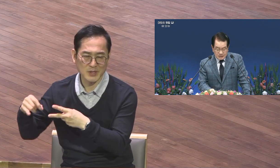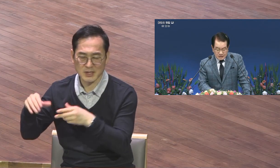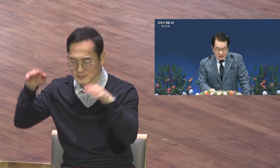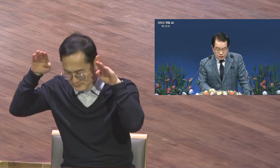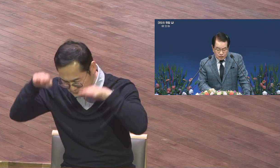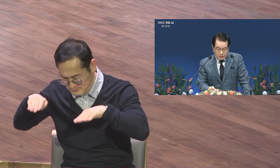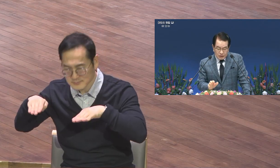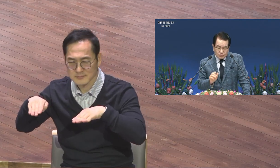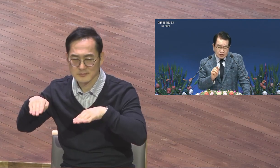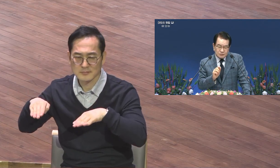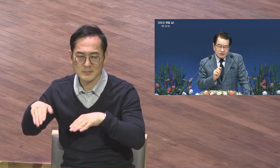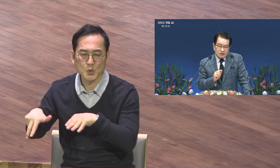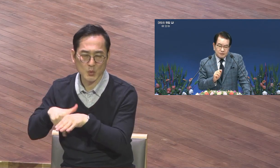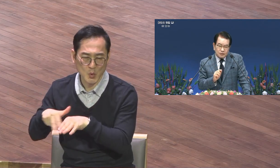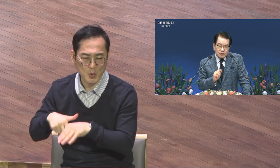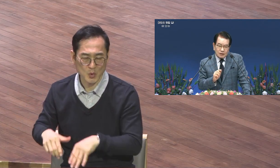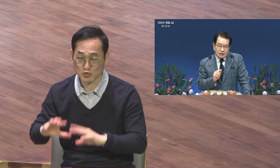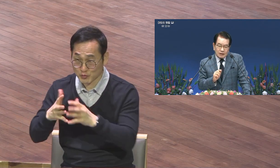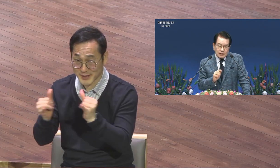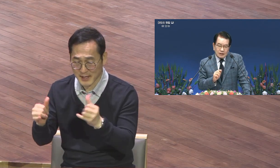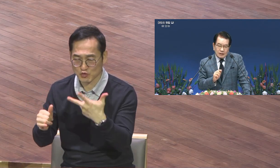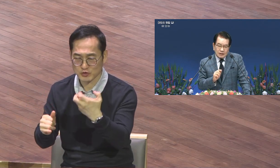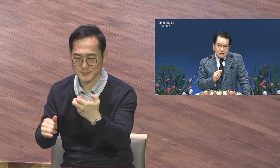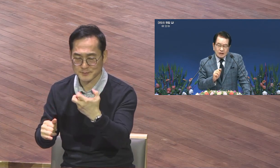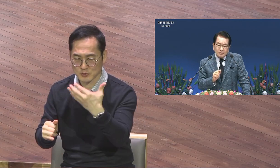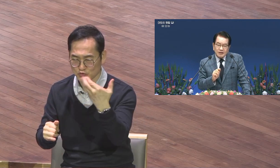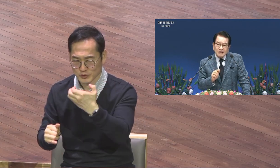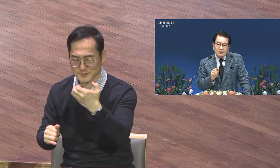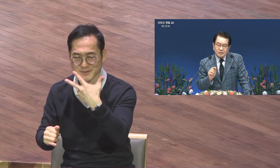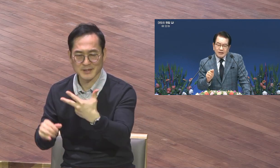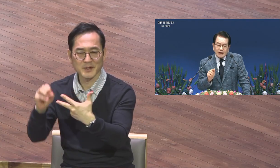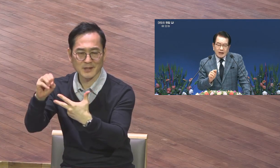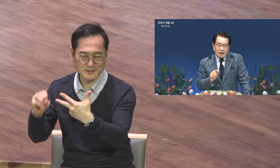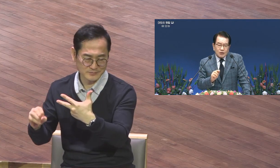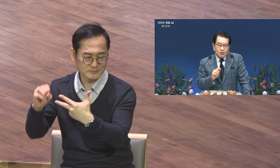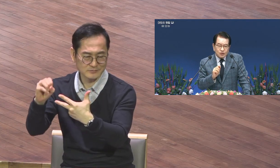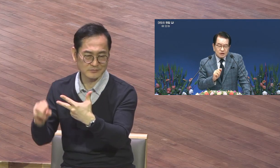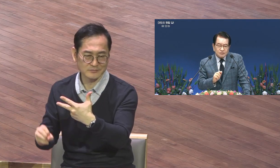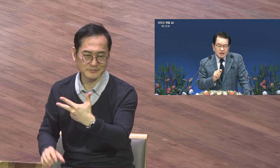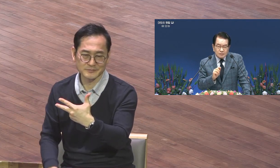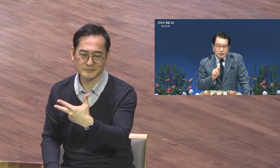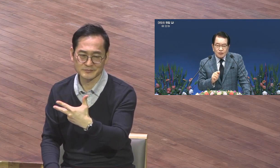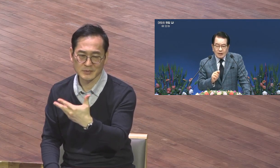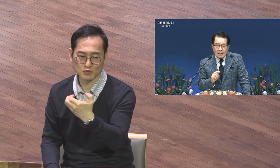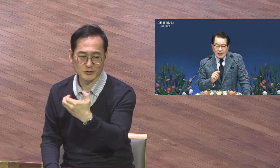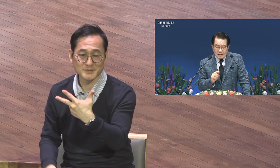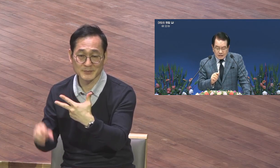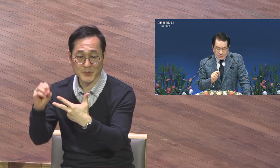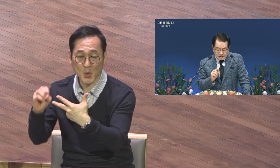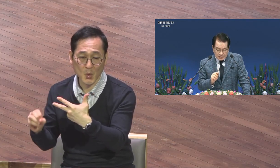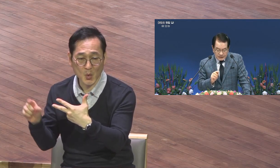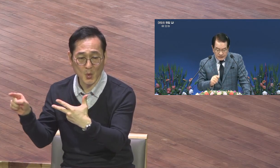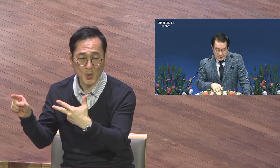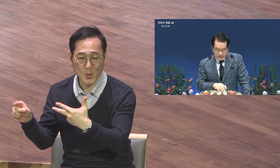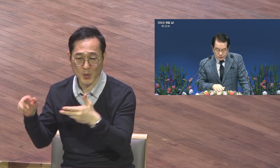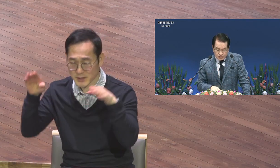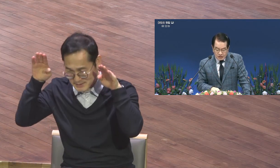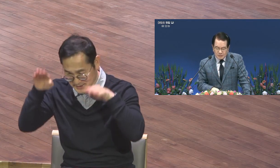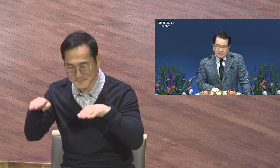모슬렘이 국민의 97%가 2억 명이 넘는데 97%가